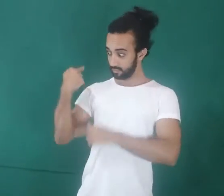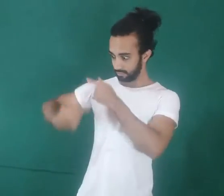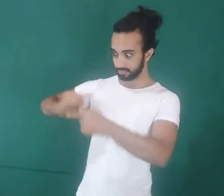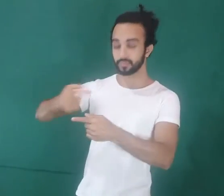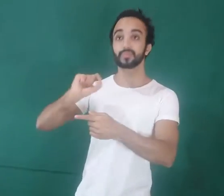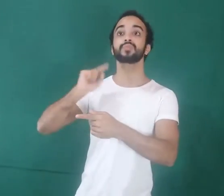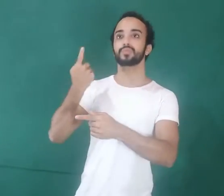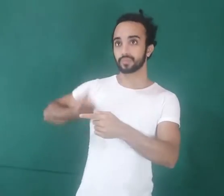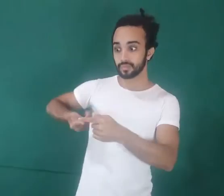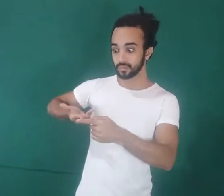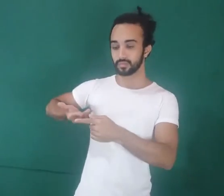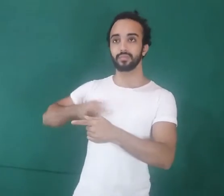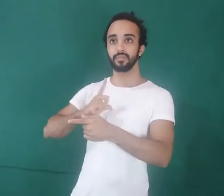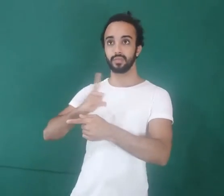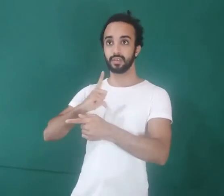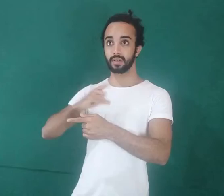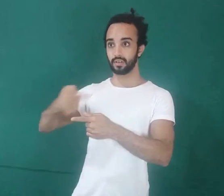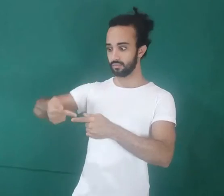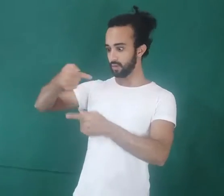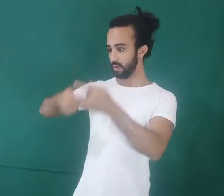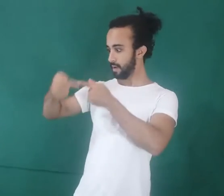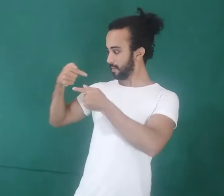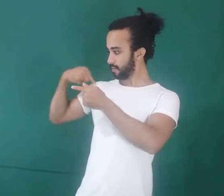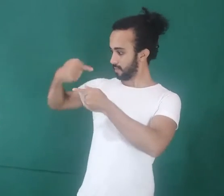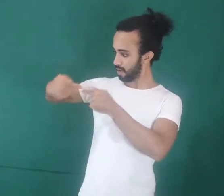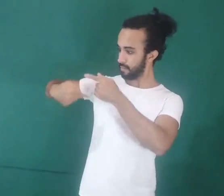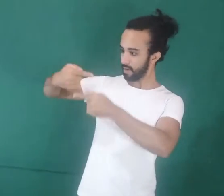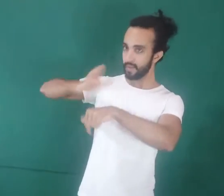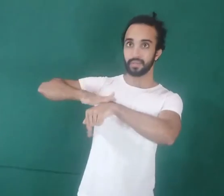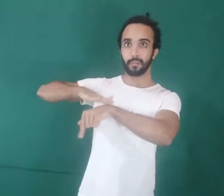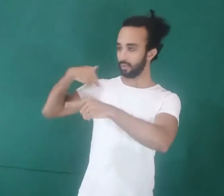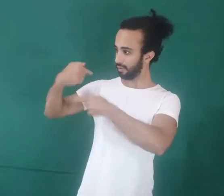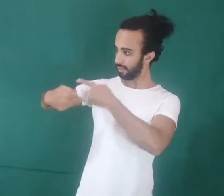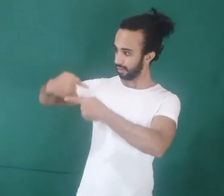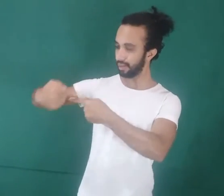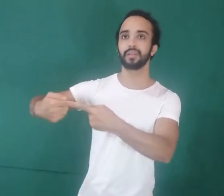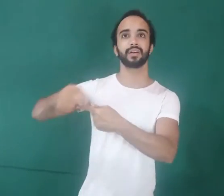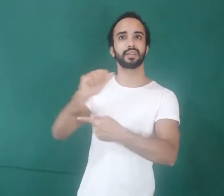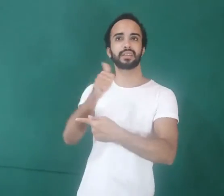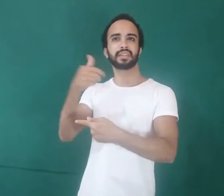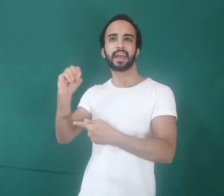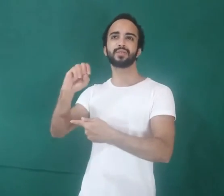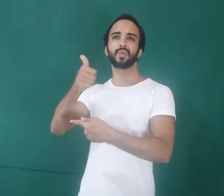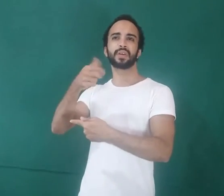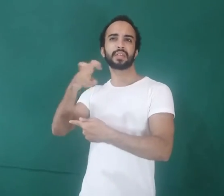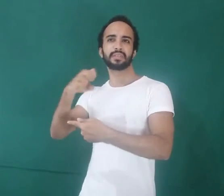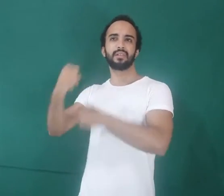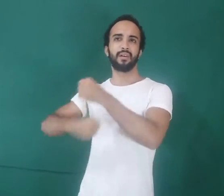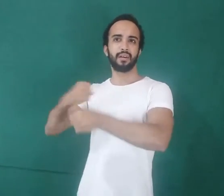uma questão cronológica, praticamente. Era 15 de 10 a 15 anos, né? 15 anos. Aí depois eu fiquei pensando assim,